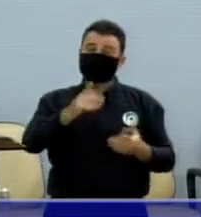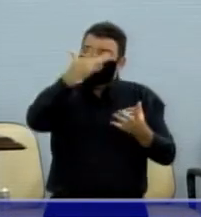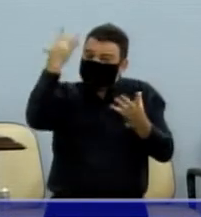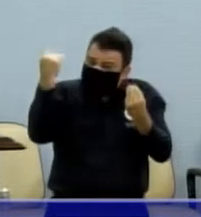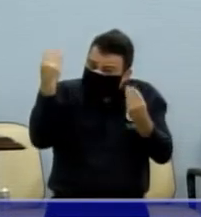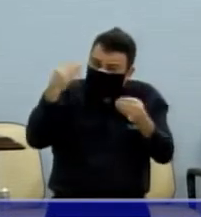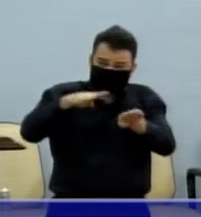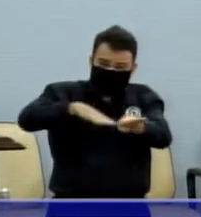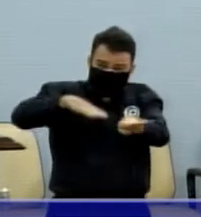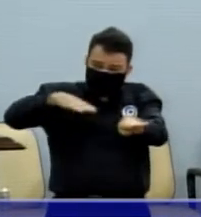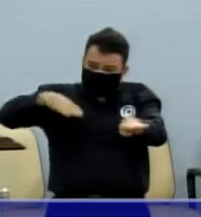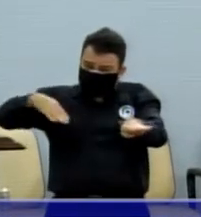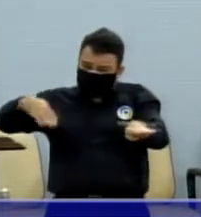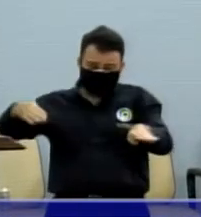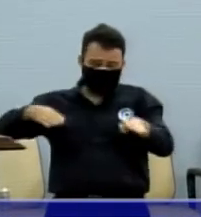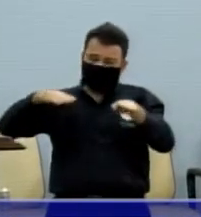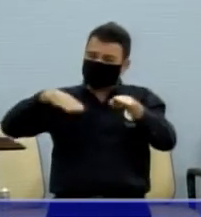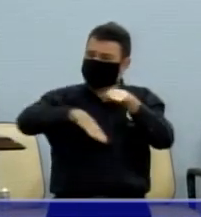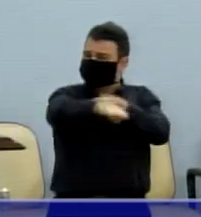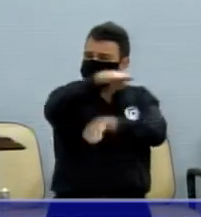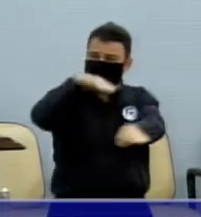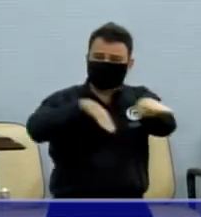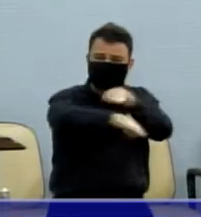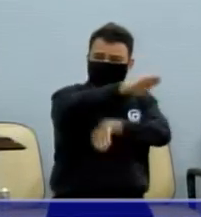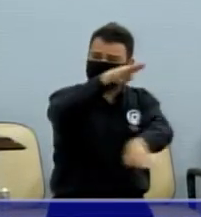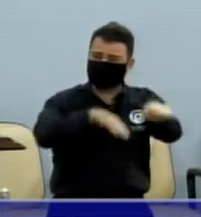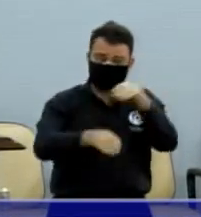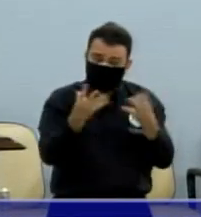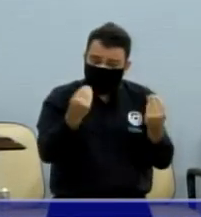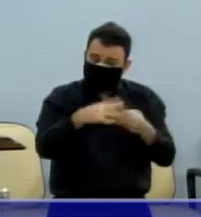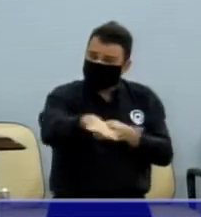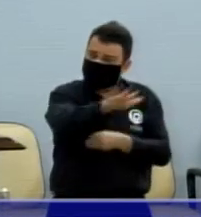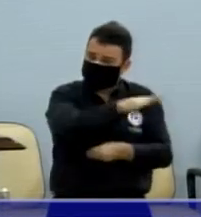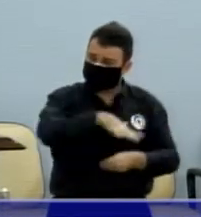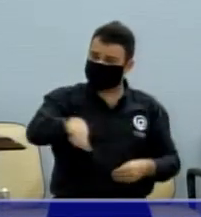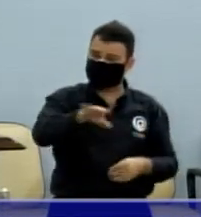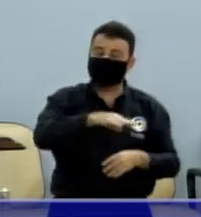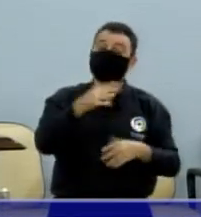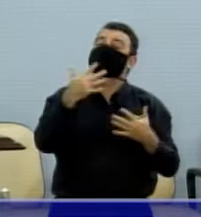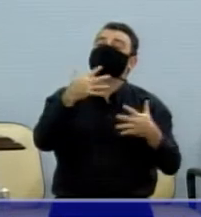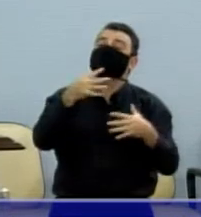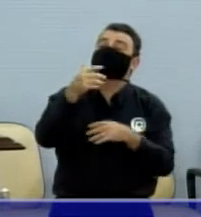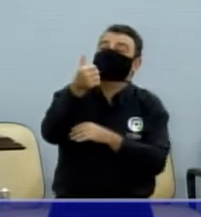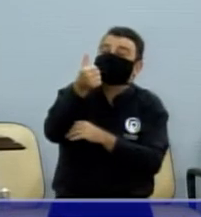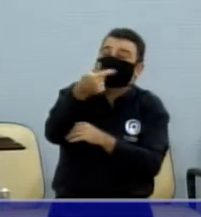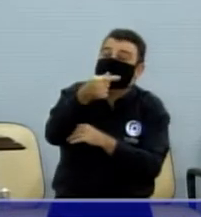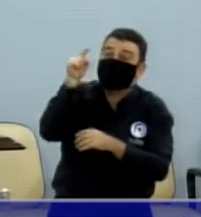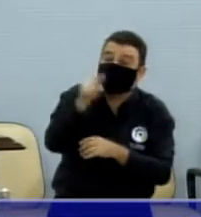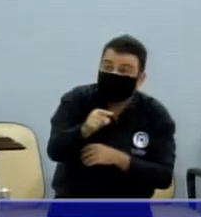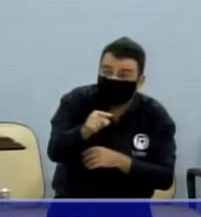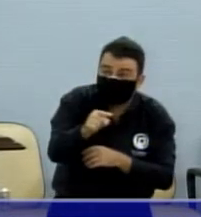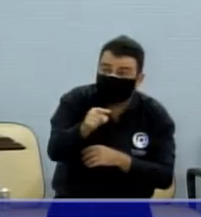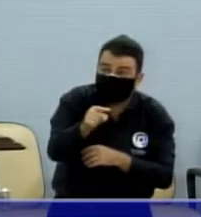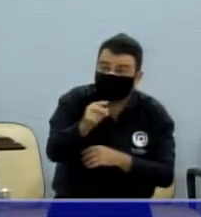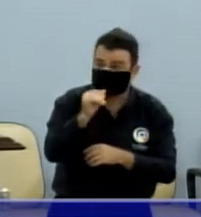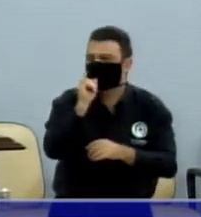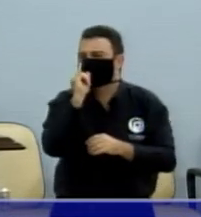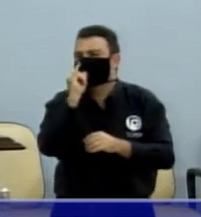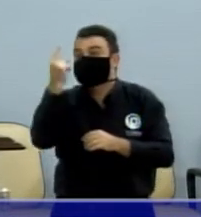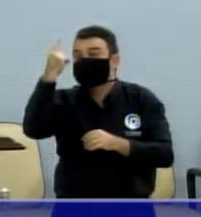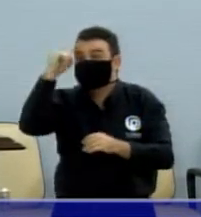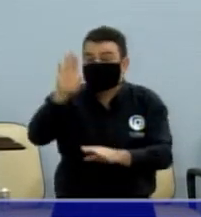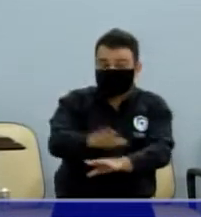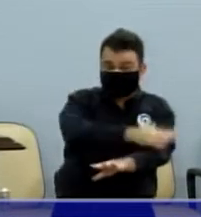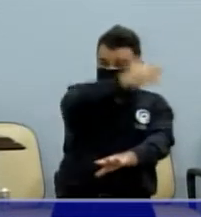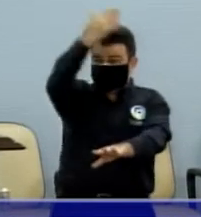Odélio, segundo informações, 17 mil veículos dia aquela via. É uma via de